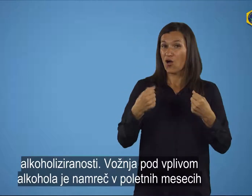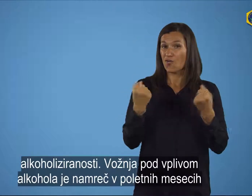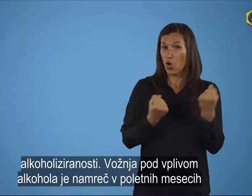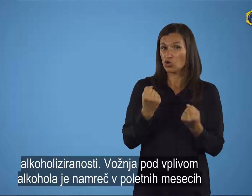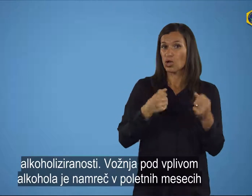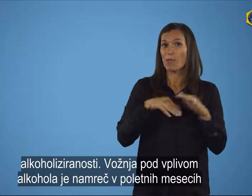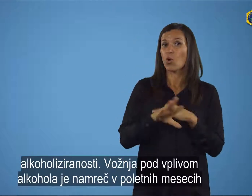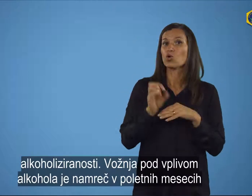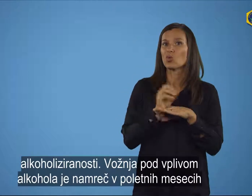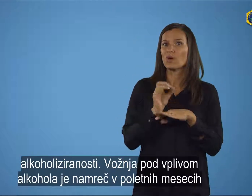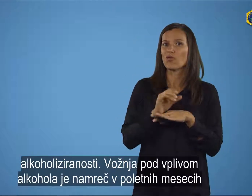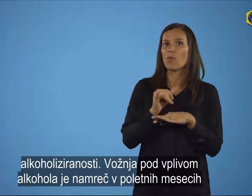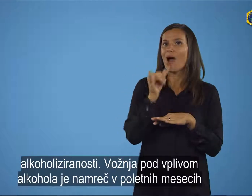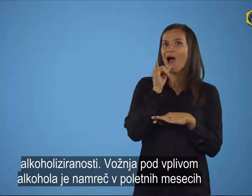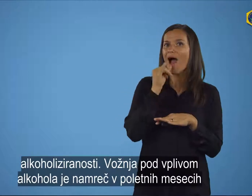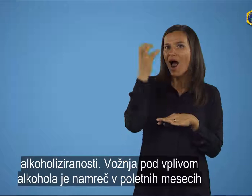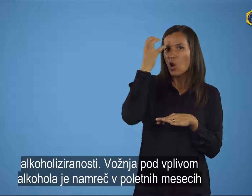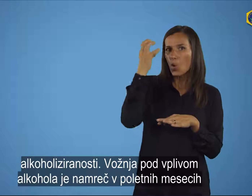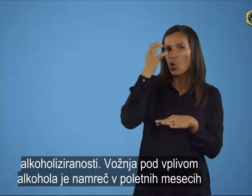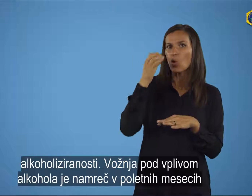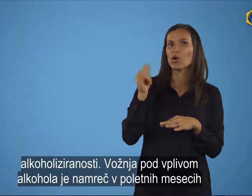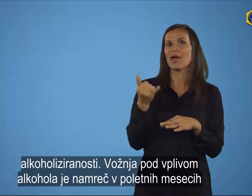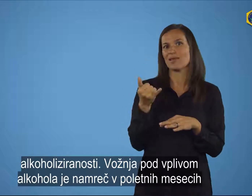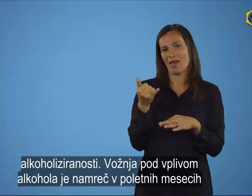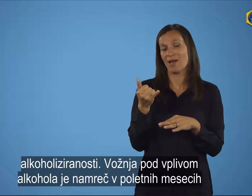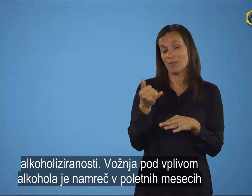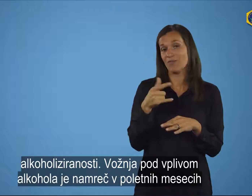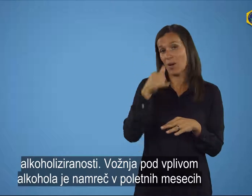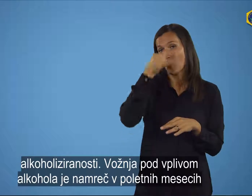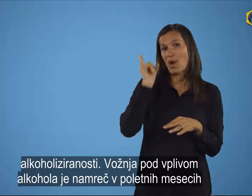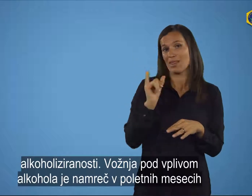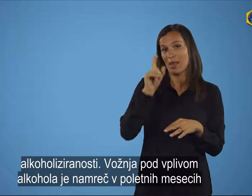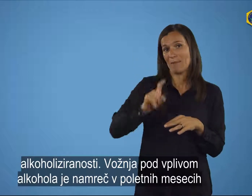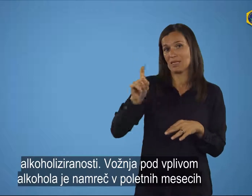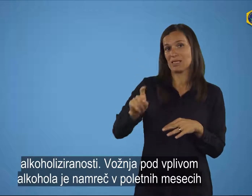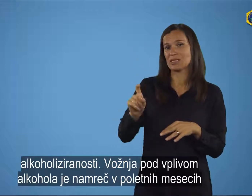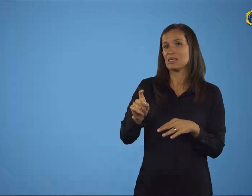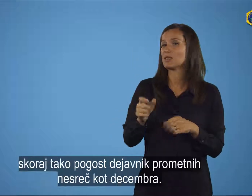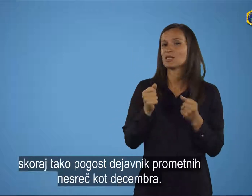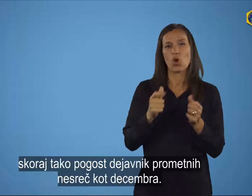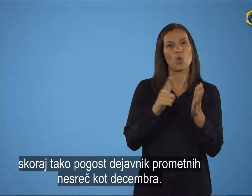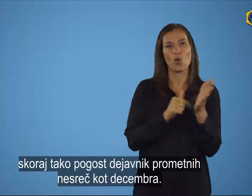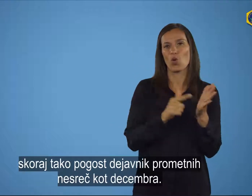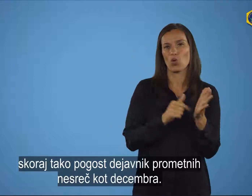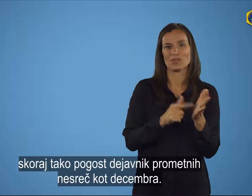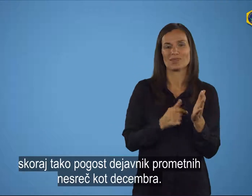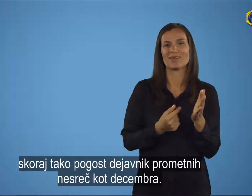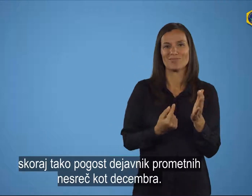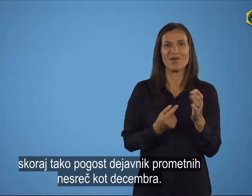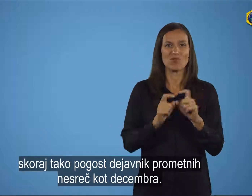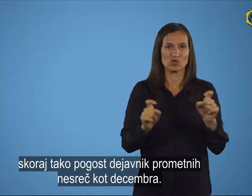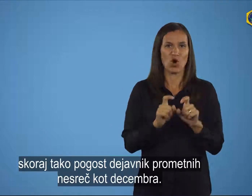Vožnja pod vplivom alkohola je namreč v poletnih mesecih skoraj tako pogost dejavnik prometnih nesreč kot decembra.